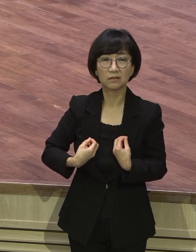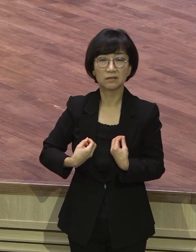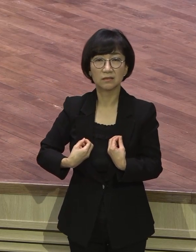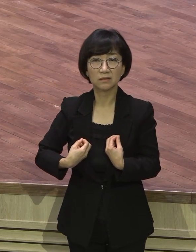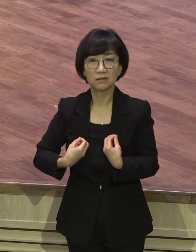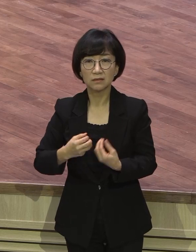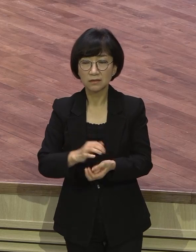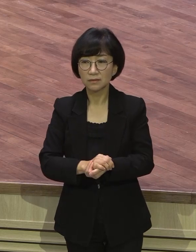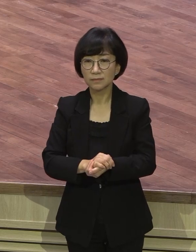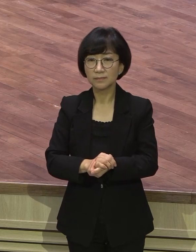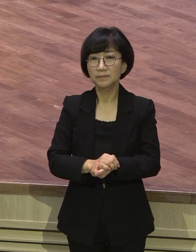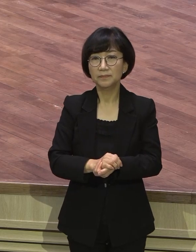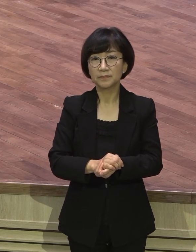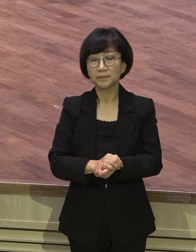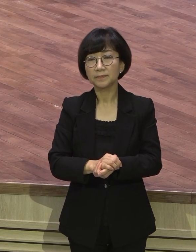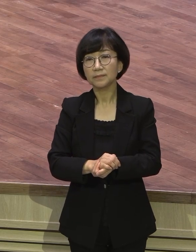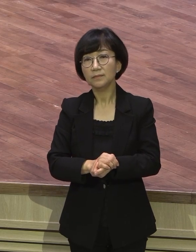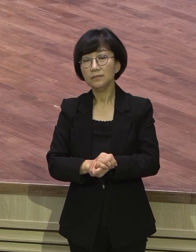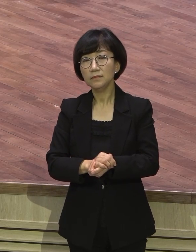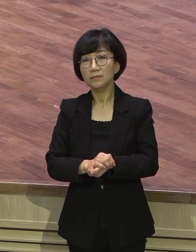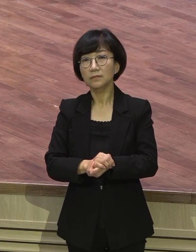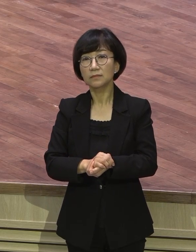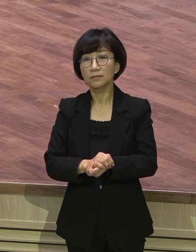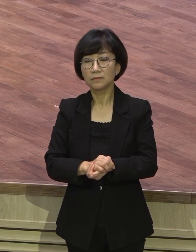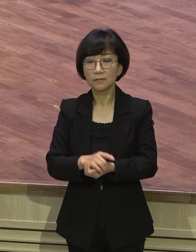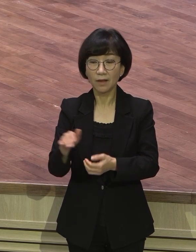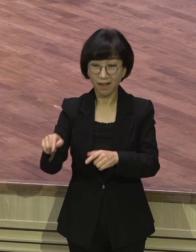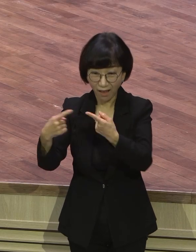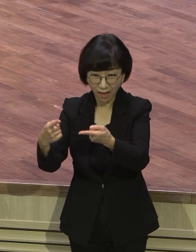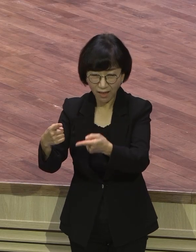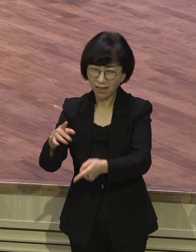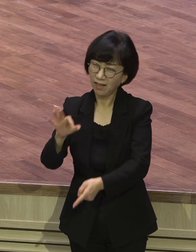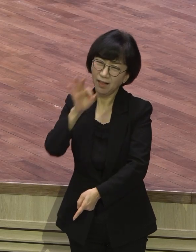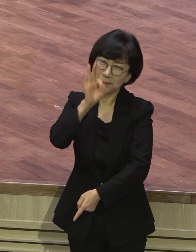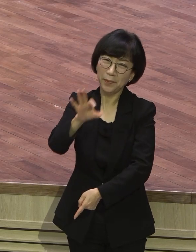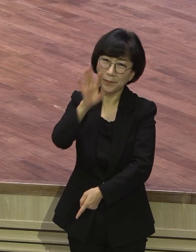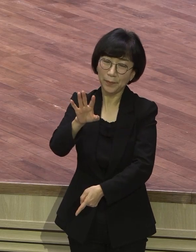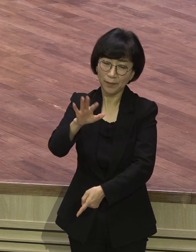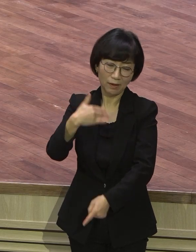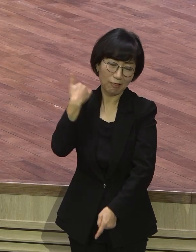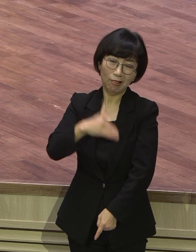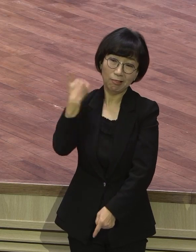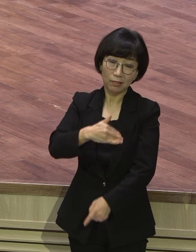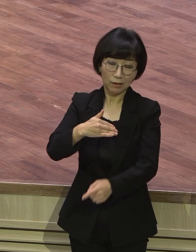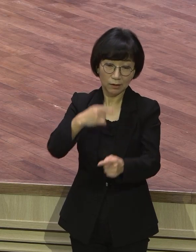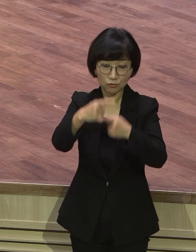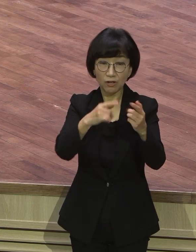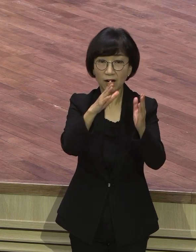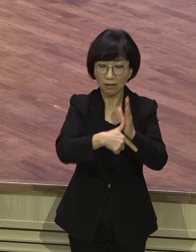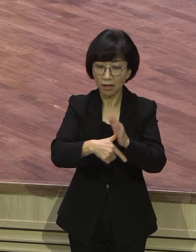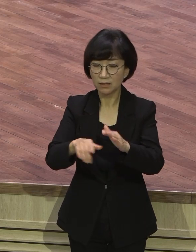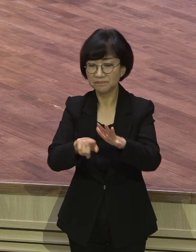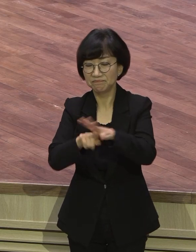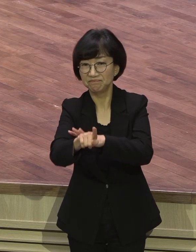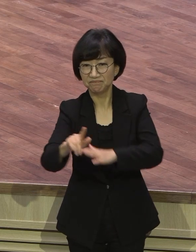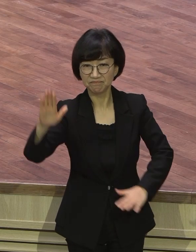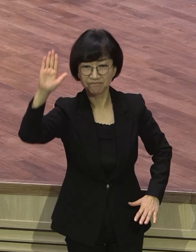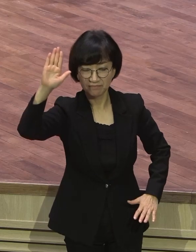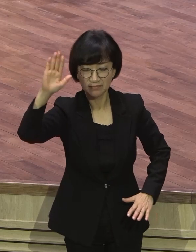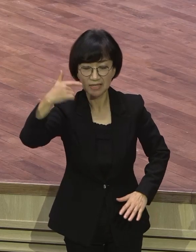아무도 못 간다는 겁니다. 이때 갈렙이 났습니다. 이날에 그날에